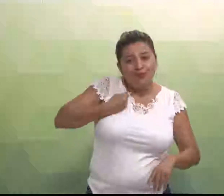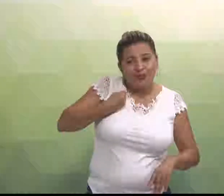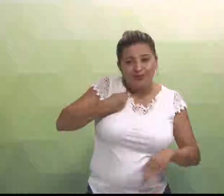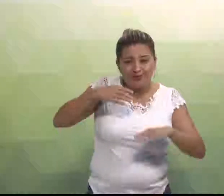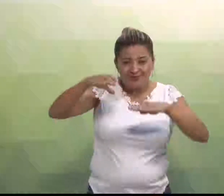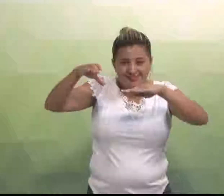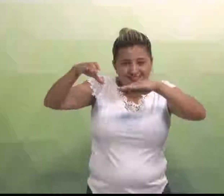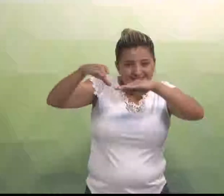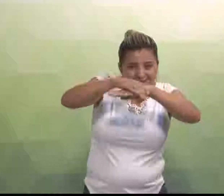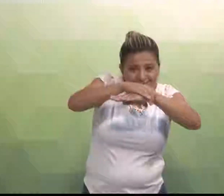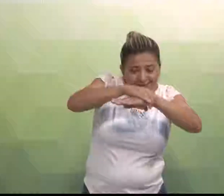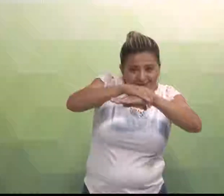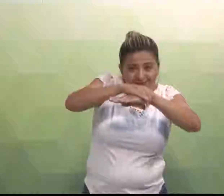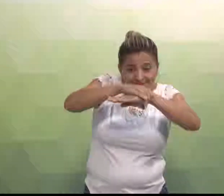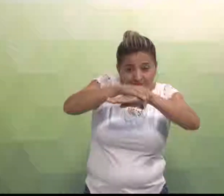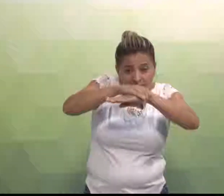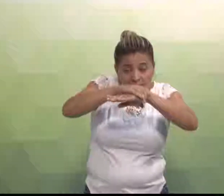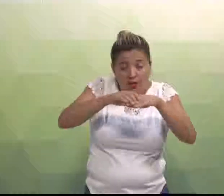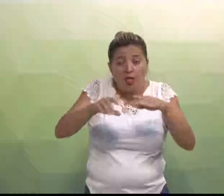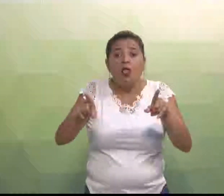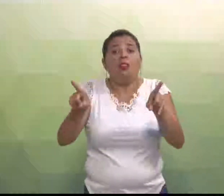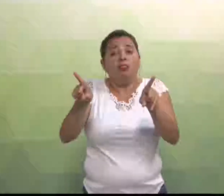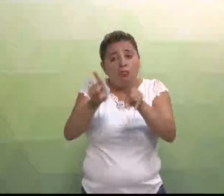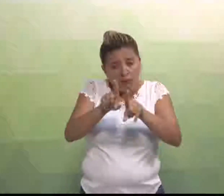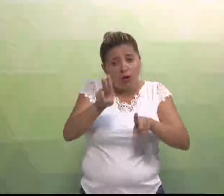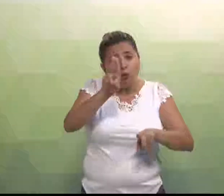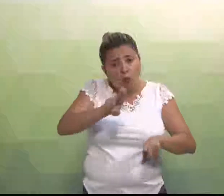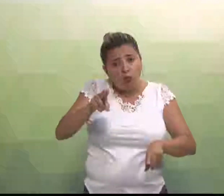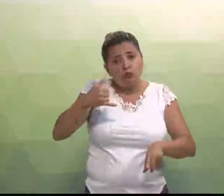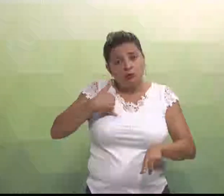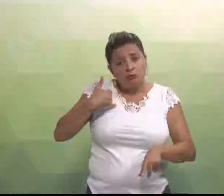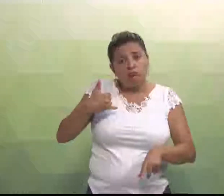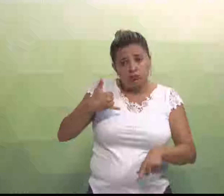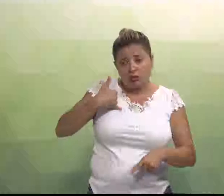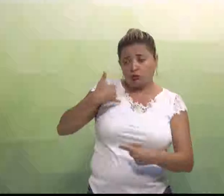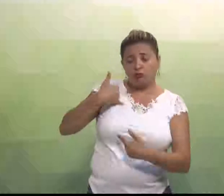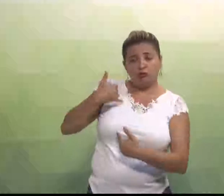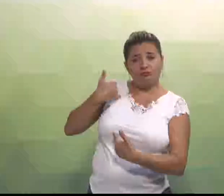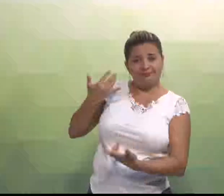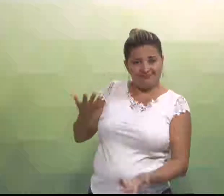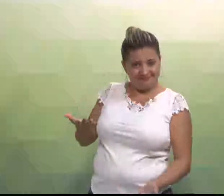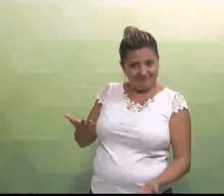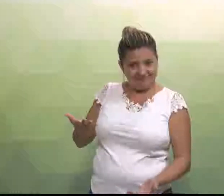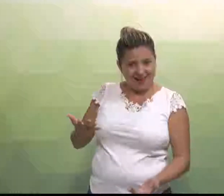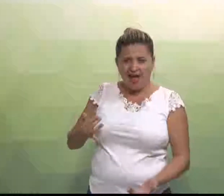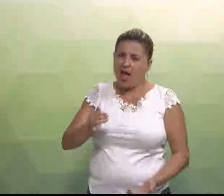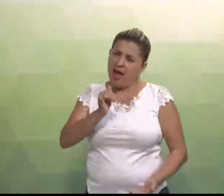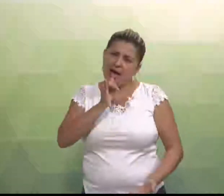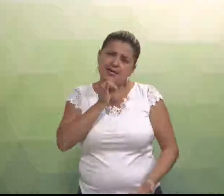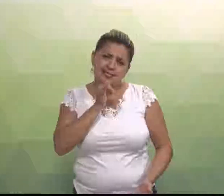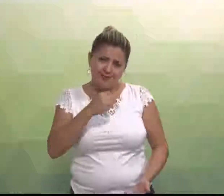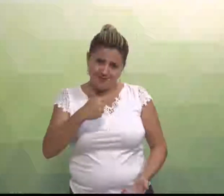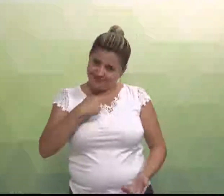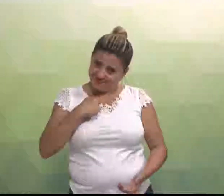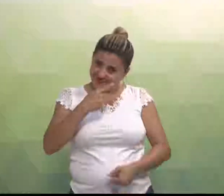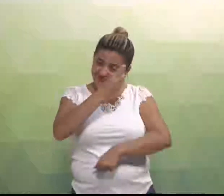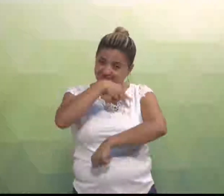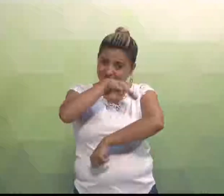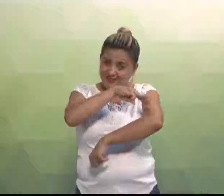também número, por exemplo, no sapato. Eu posso utilizá-los de diversas formas, até mesmo para a idade, não é mesmo? Por